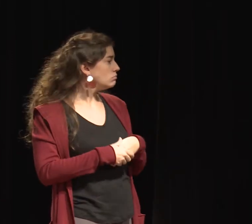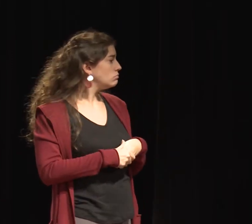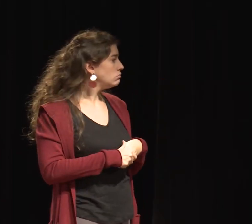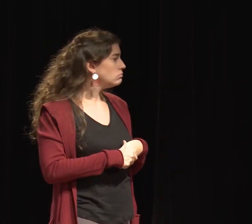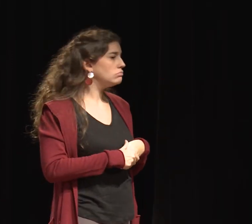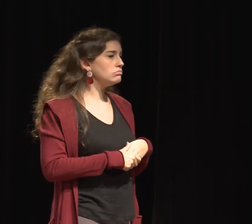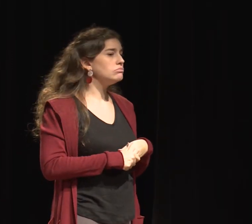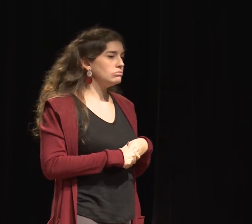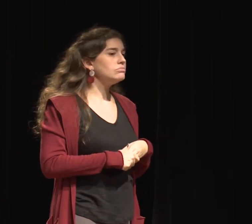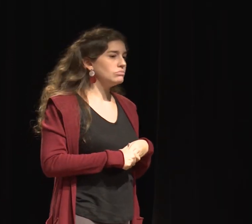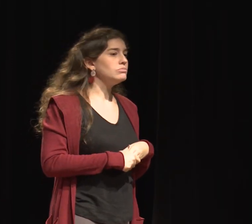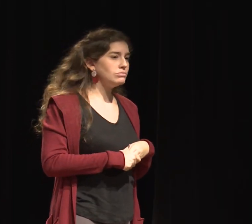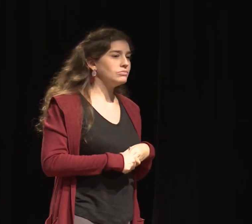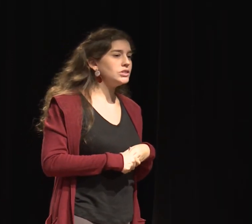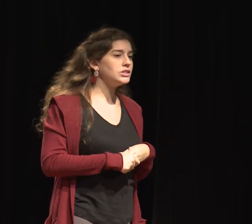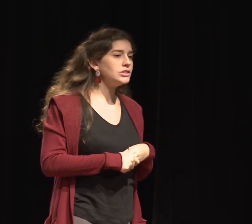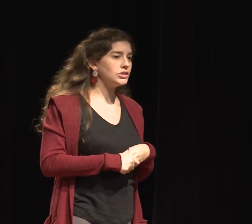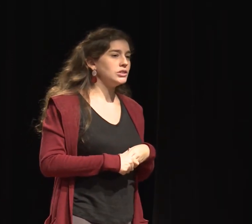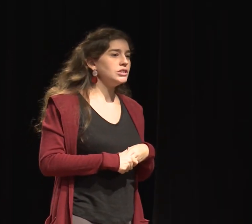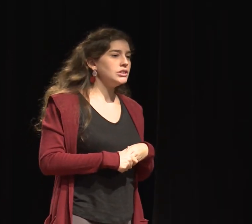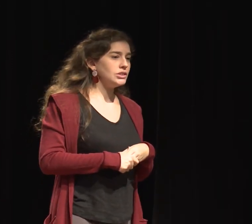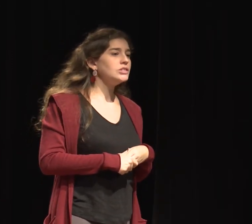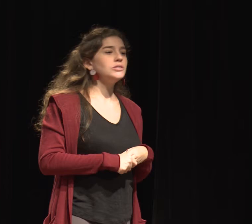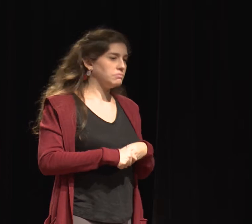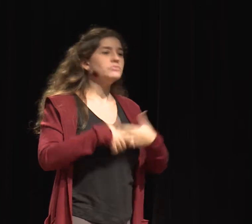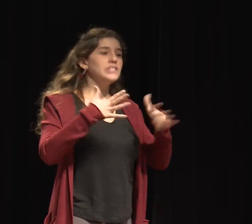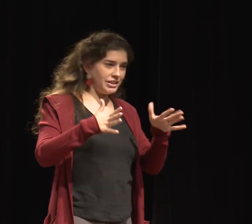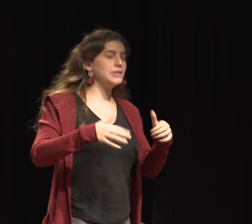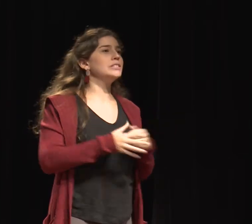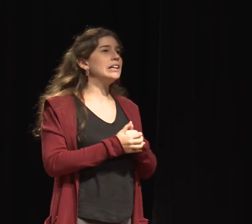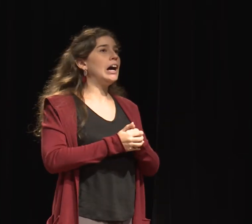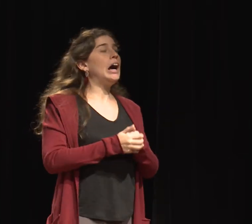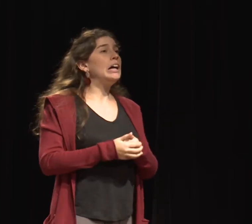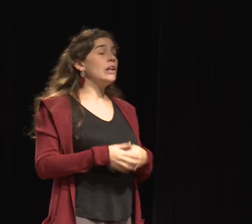Por exemplo, na área da linguística, ela entende, mas nos animais não entende.